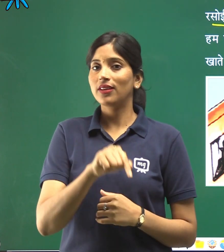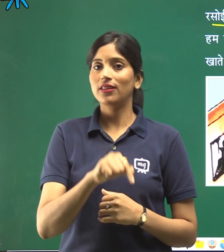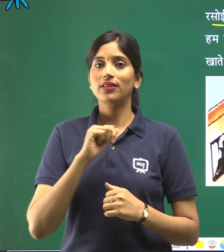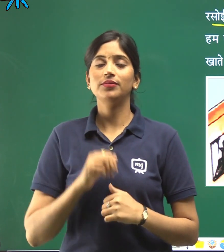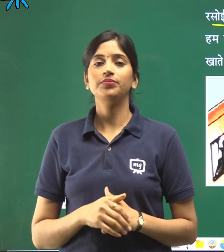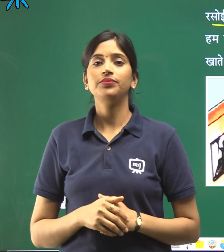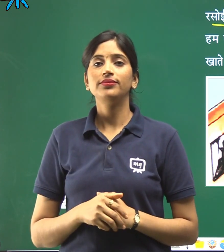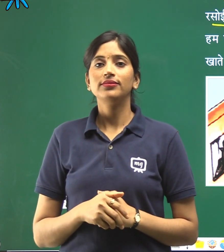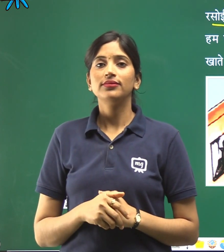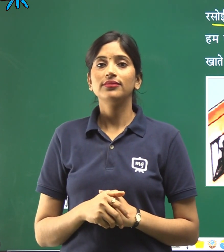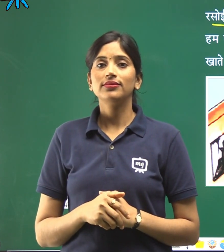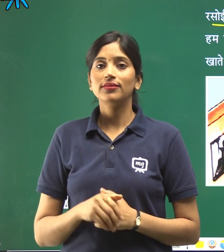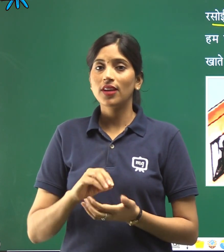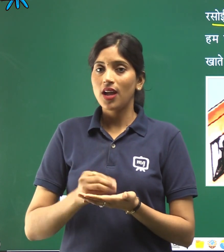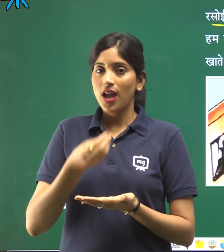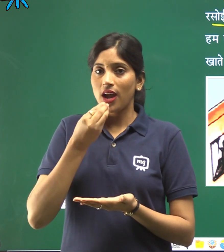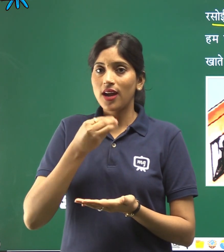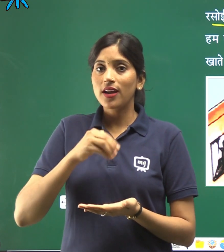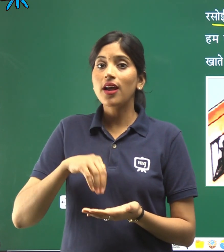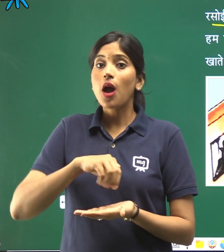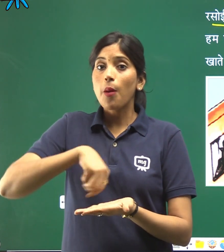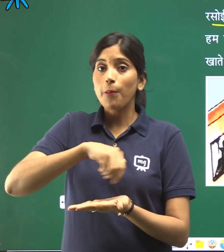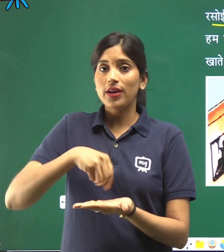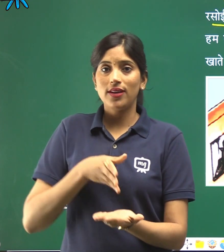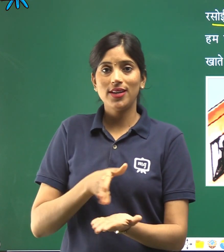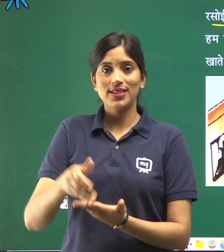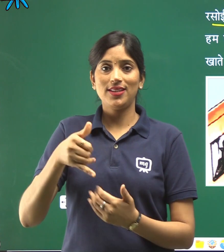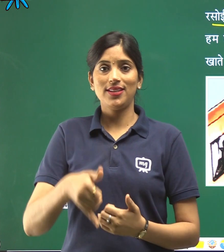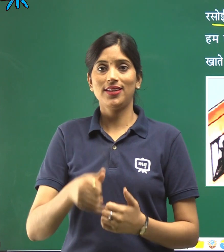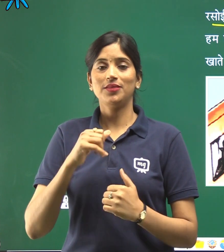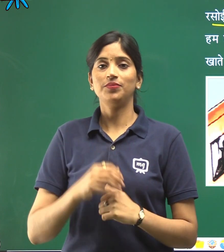यहाँ खाना बनाया जाता है।